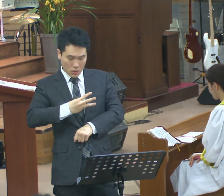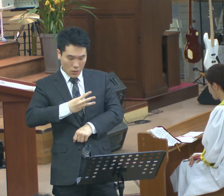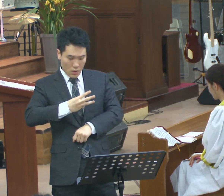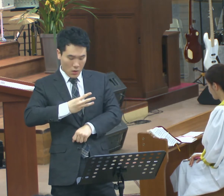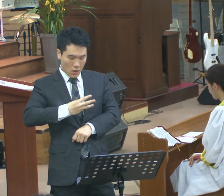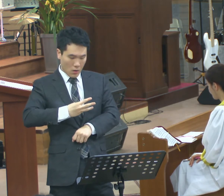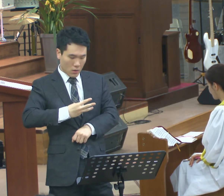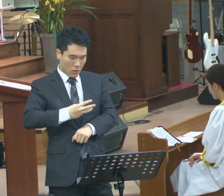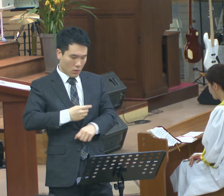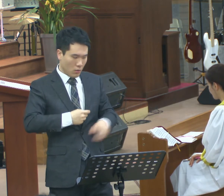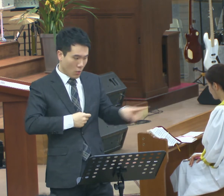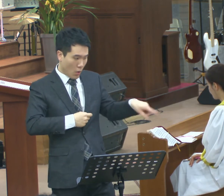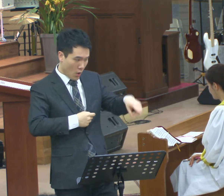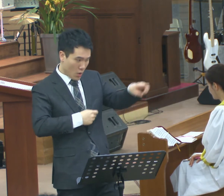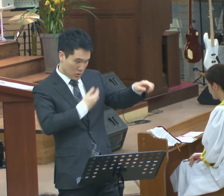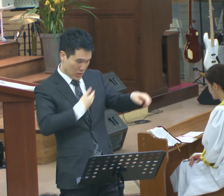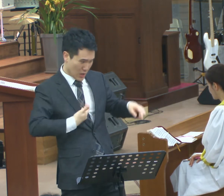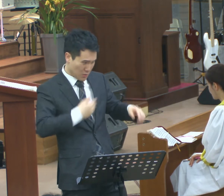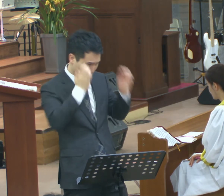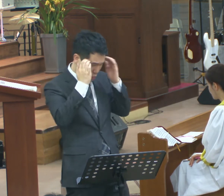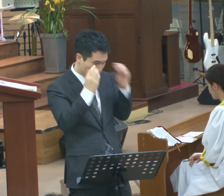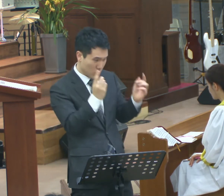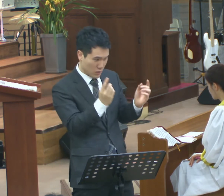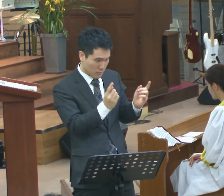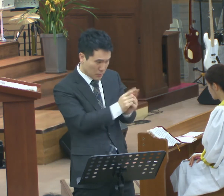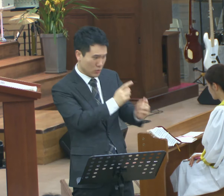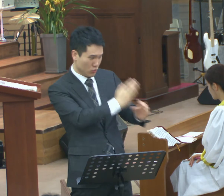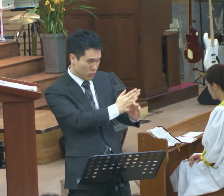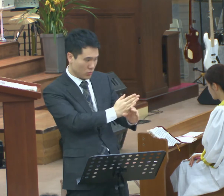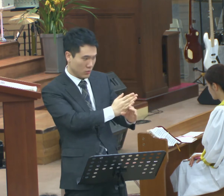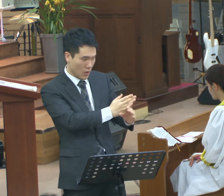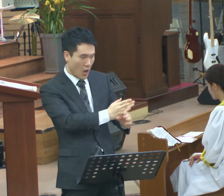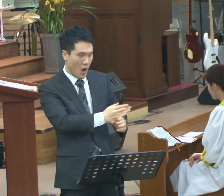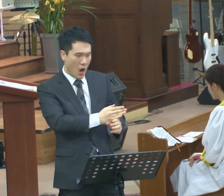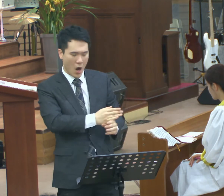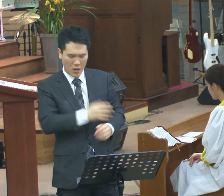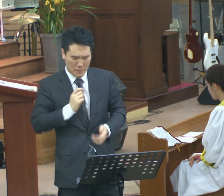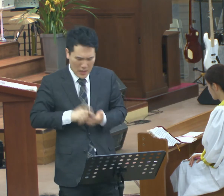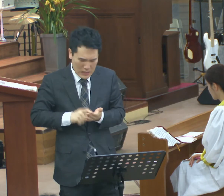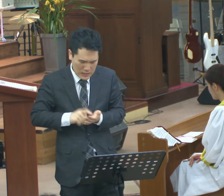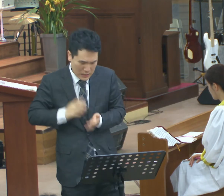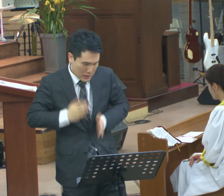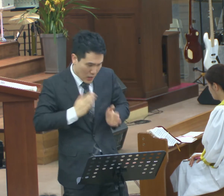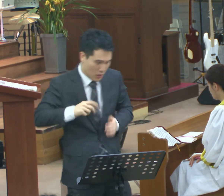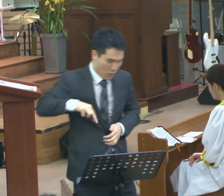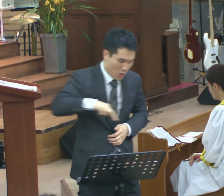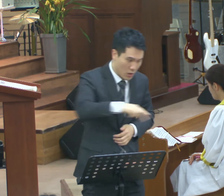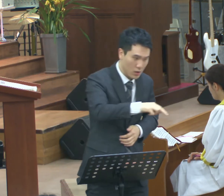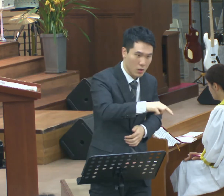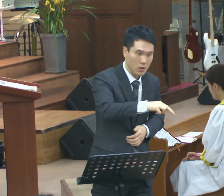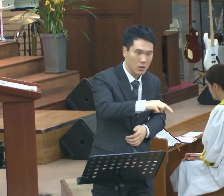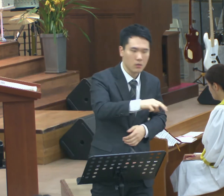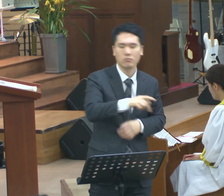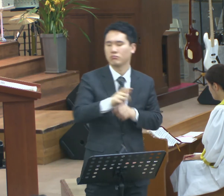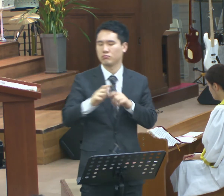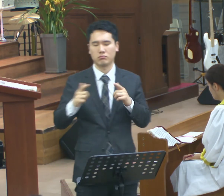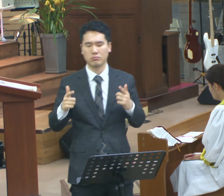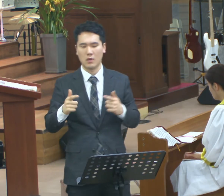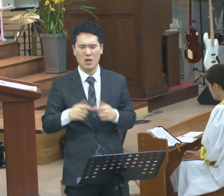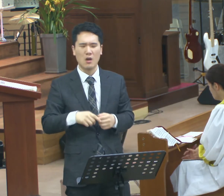보니까 고생하니까 그제서야 막 바다 위로 막 걸어오셨을까요? 물론 길게 기도해서 늦게 오실 수도 있죠.